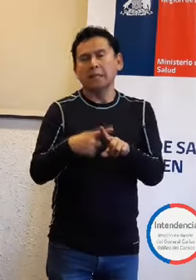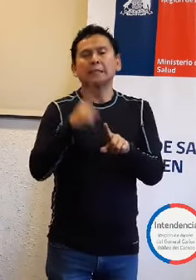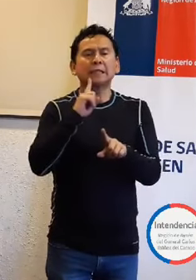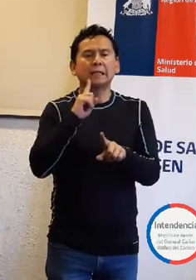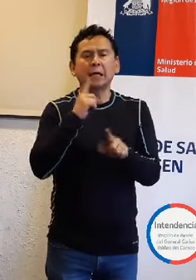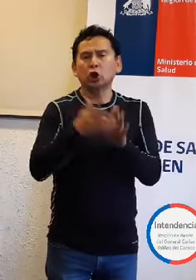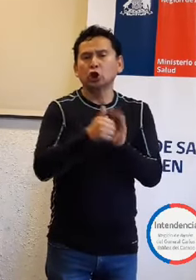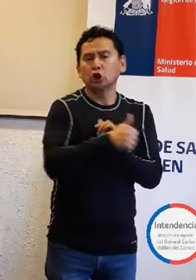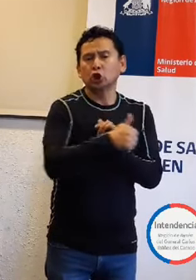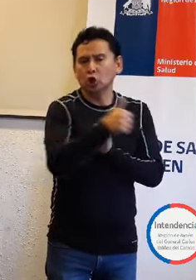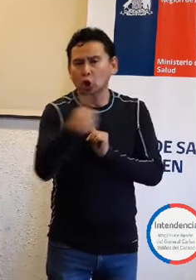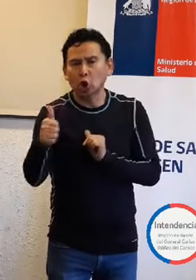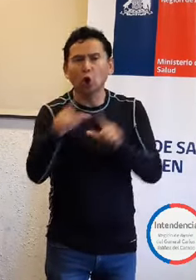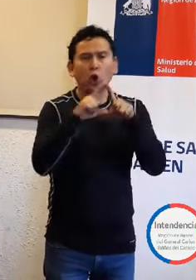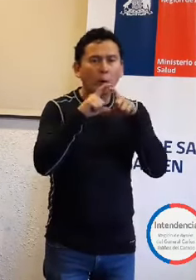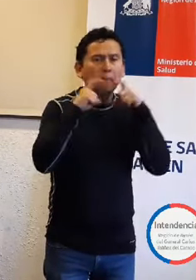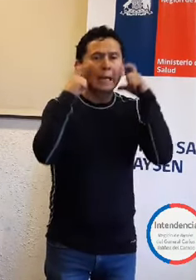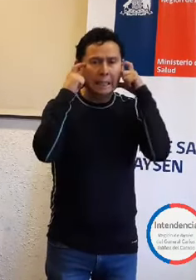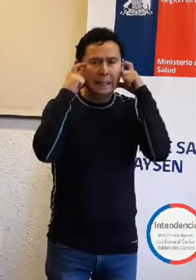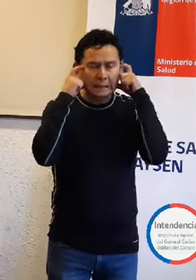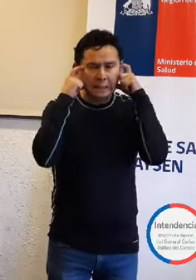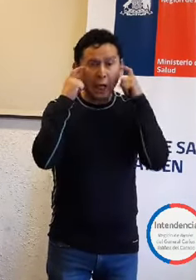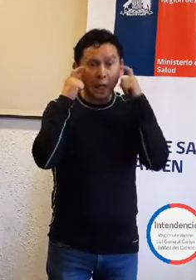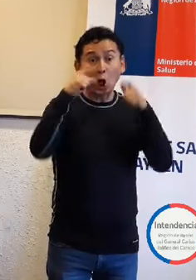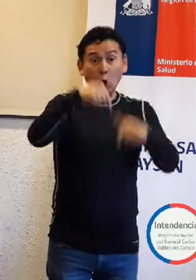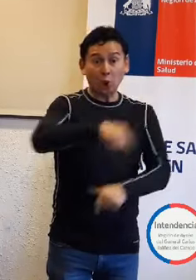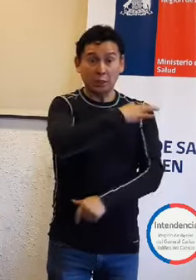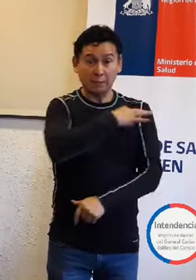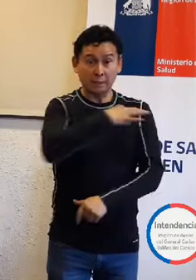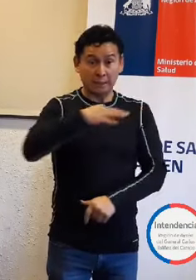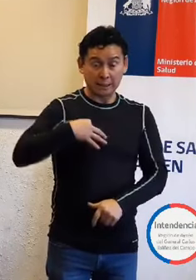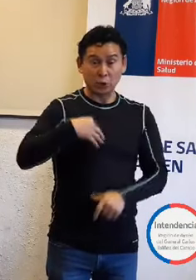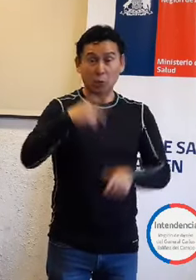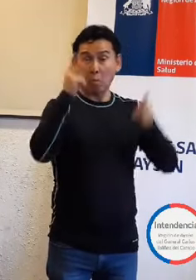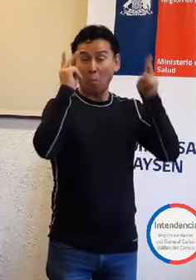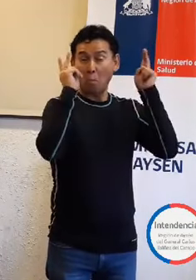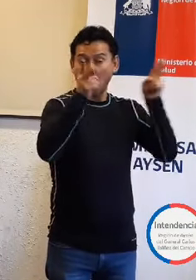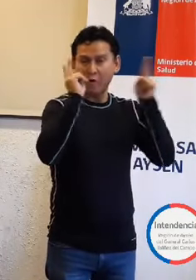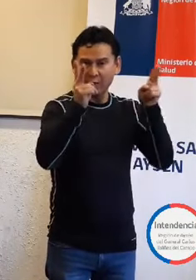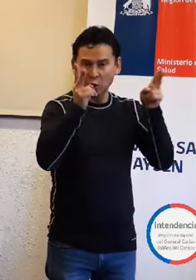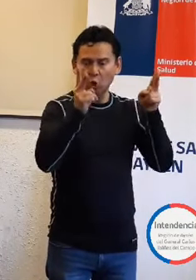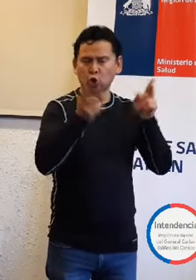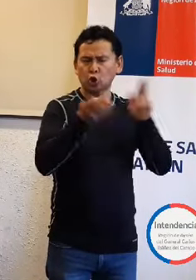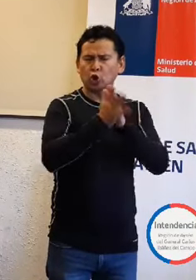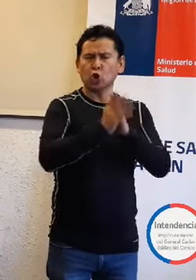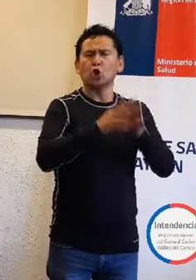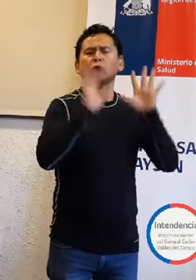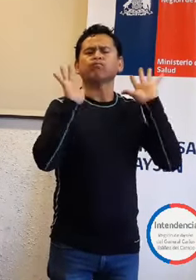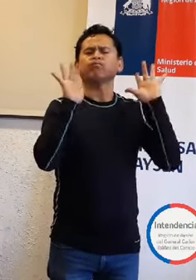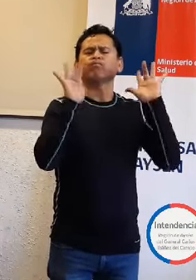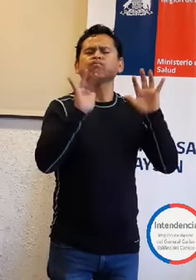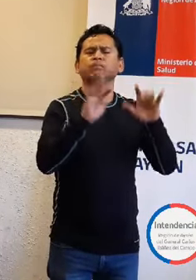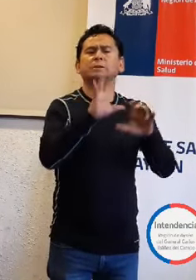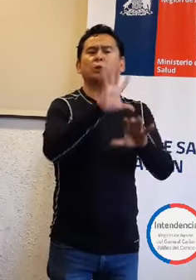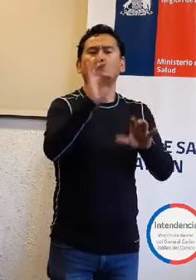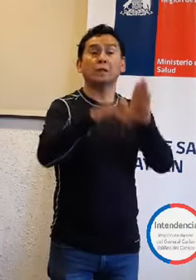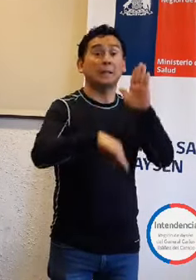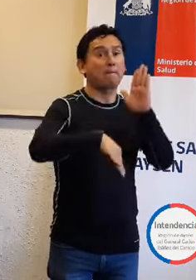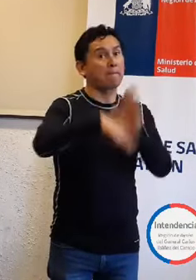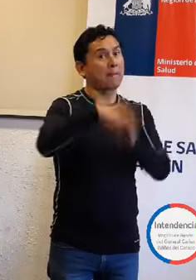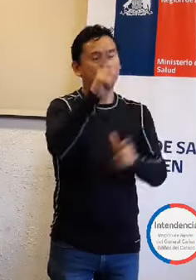todos el uso de mascarilla. Hoy día lo que el Ministerio pretende es prohibir todo tipo de acto que conlleve ese número de personas